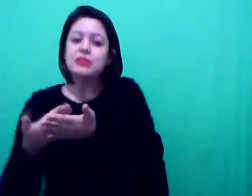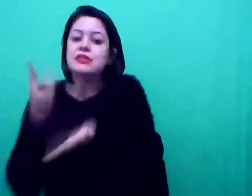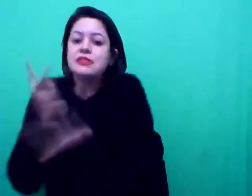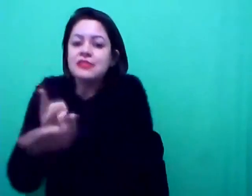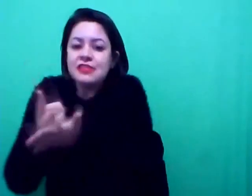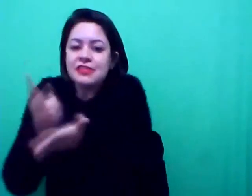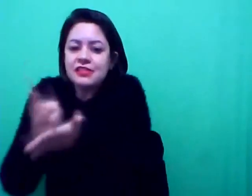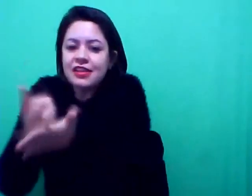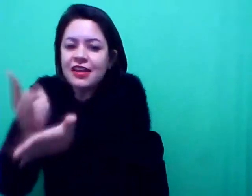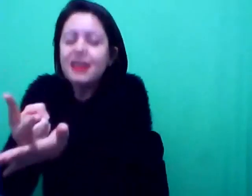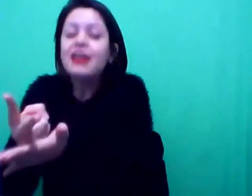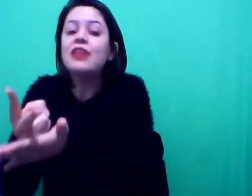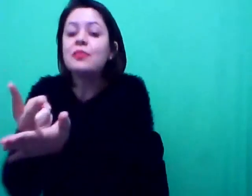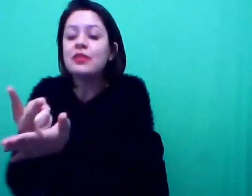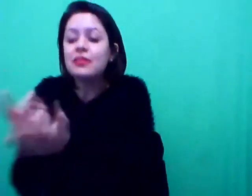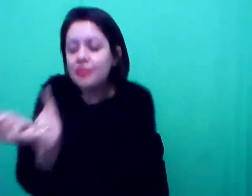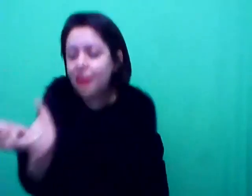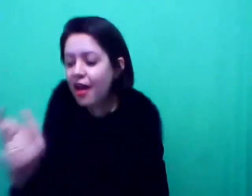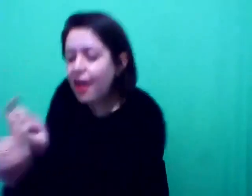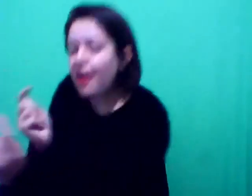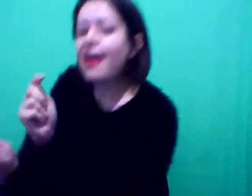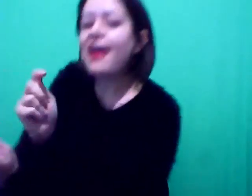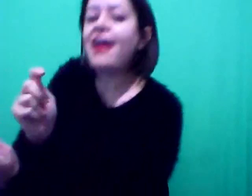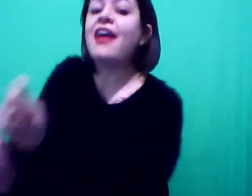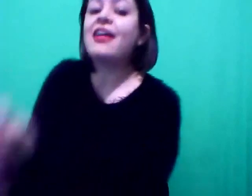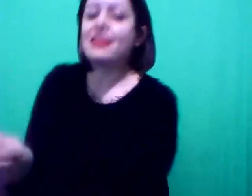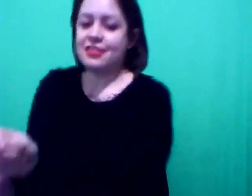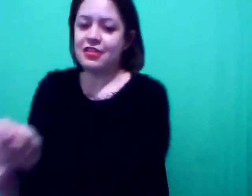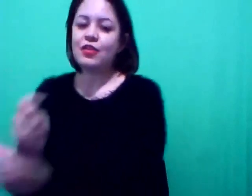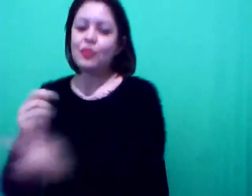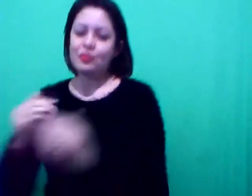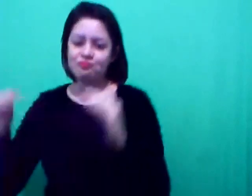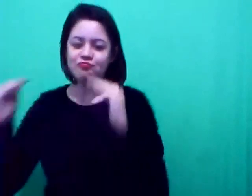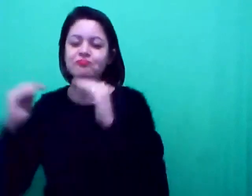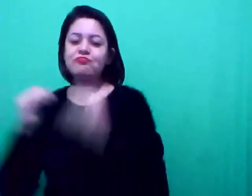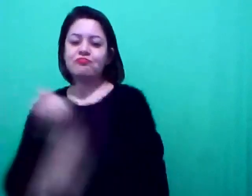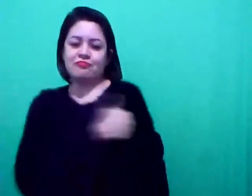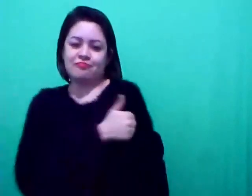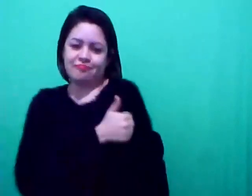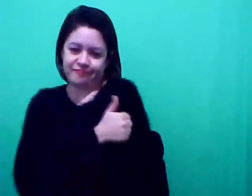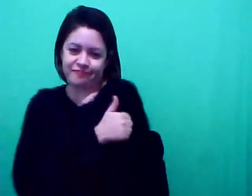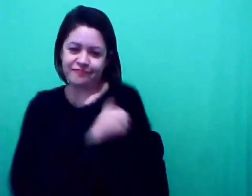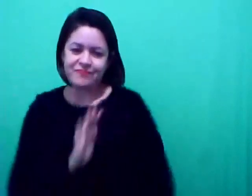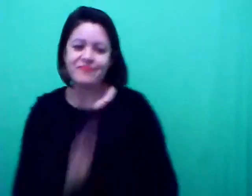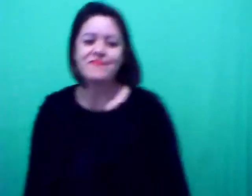As escolas estaduais sempre estão precisando dos intérpretes, que eles continuem estudando, fazendo essas adaptações